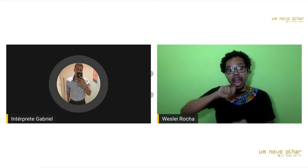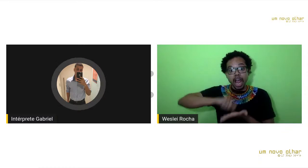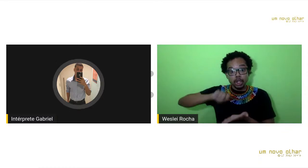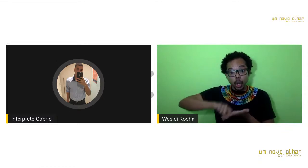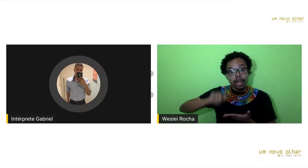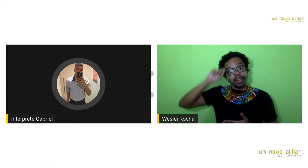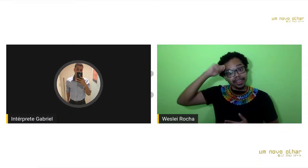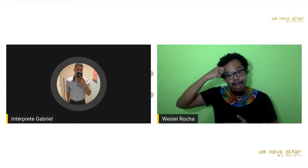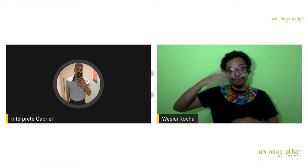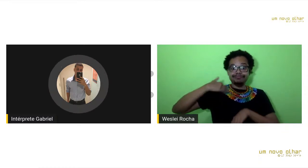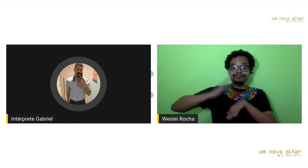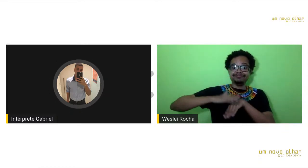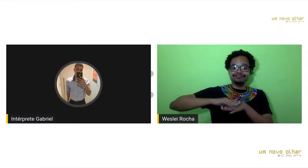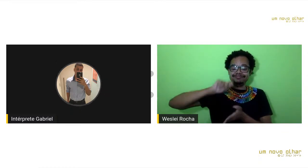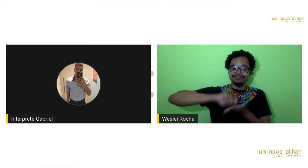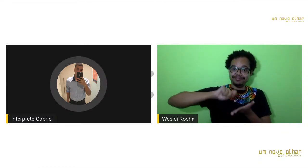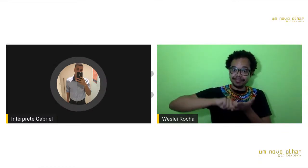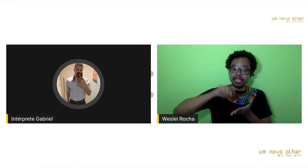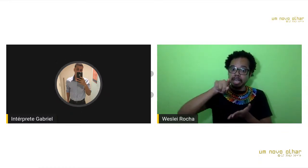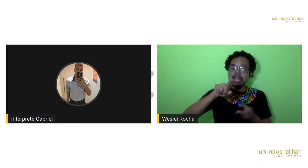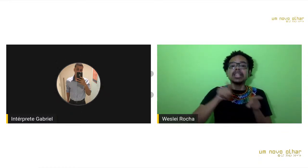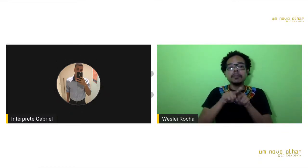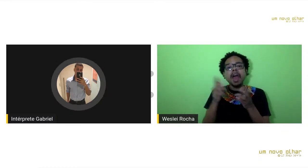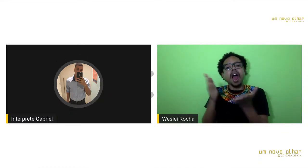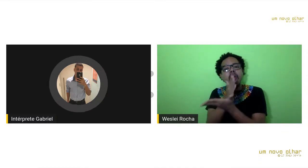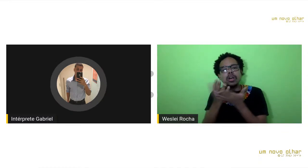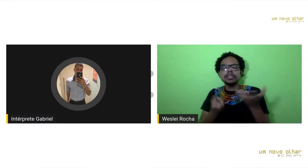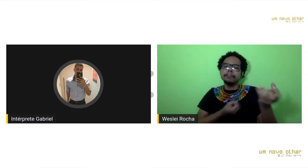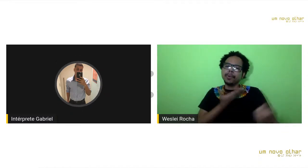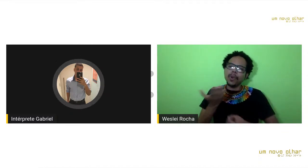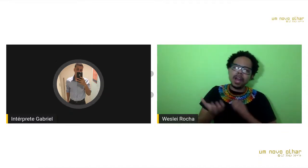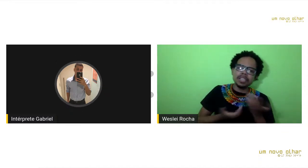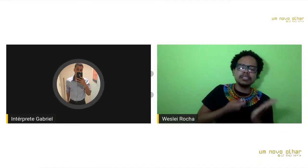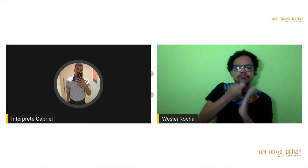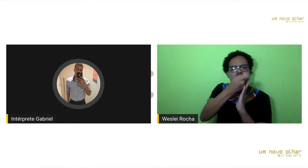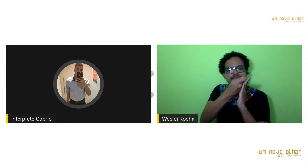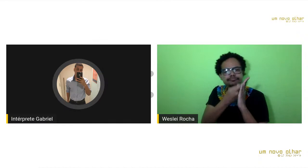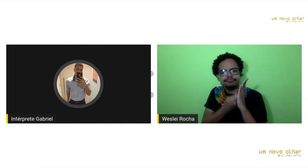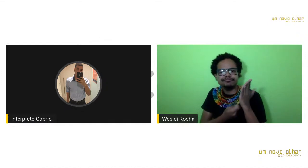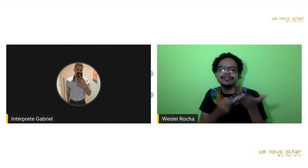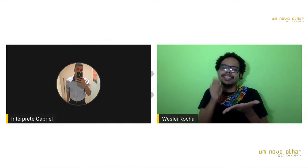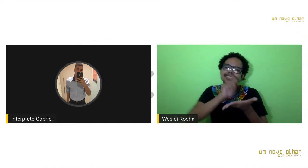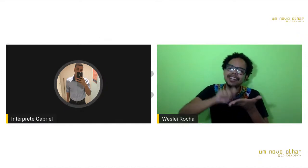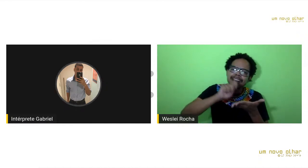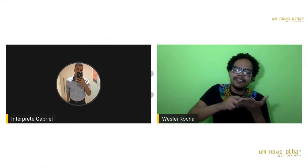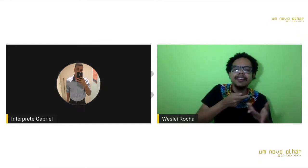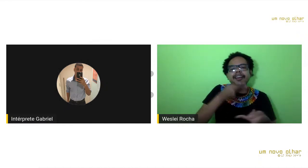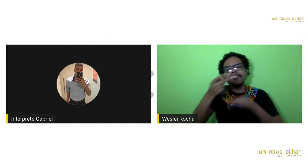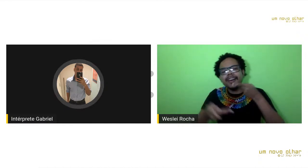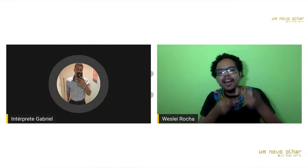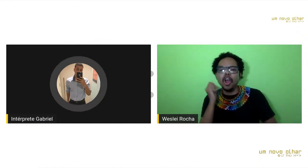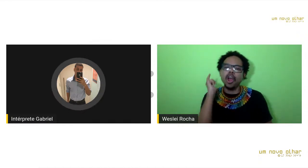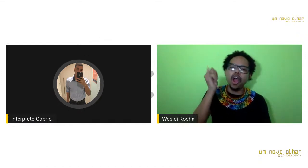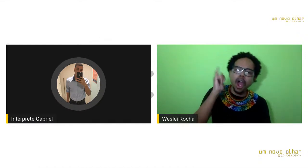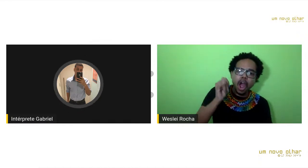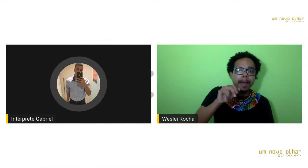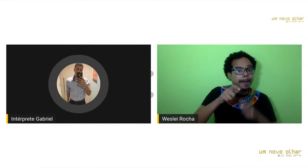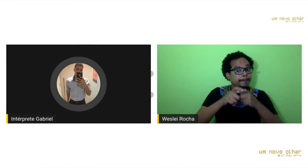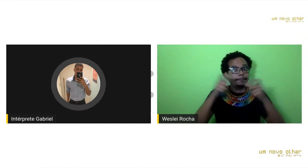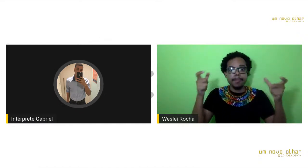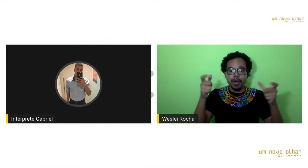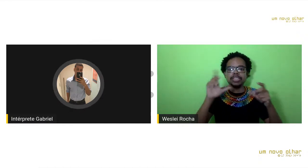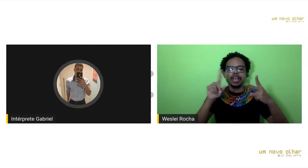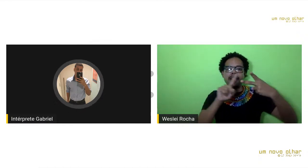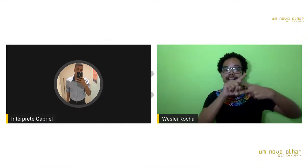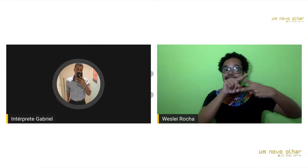e tiveram diversos autores negros e escreveram sobre as suas mudas e fizeram